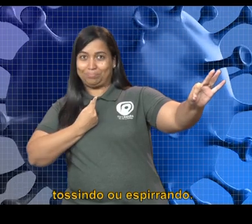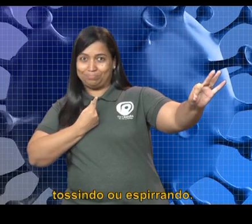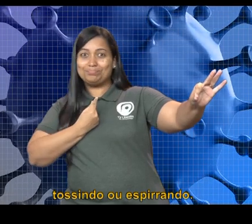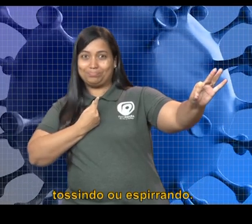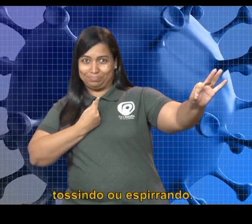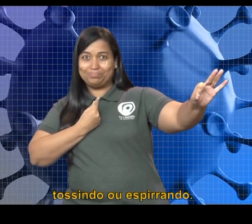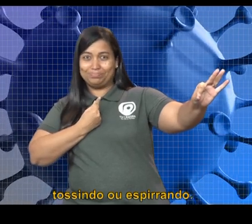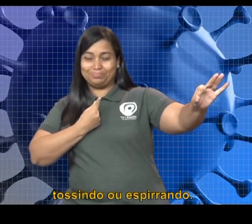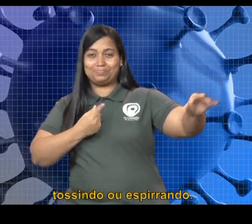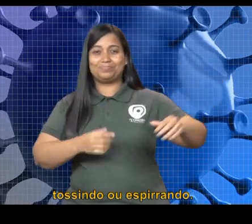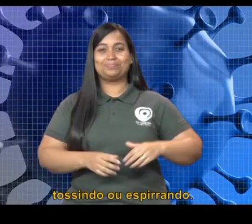ou espirrando.